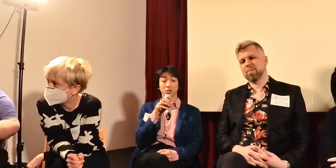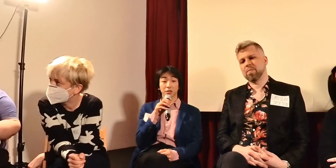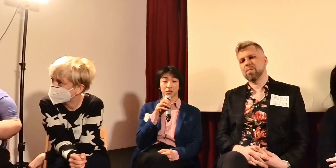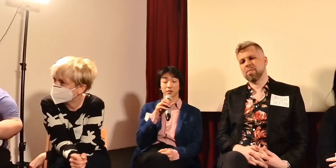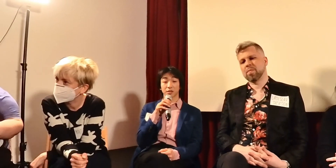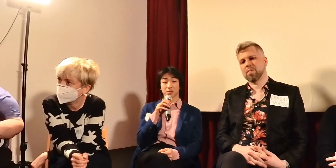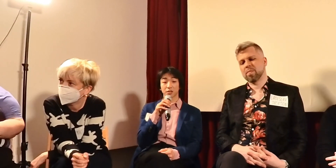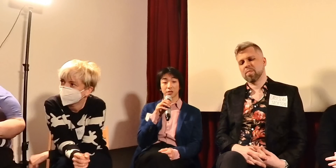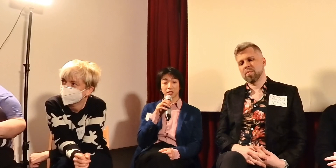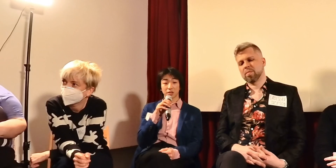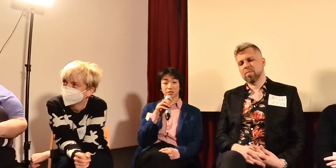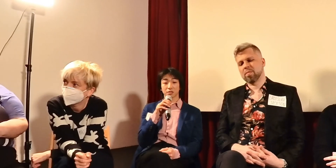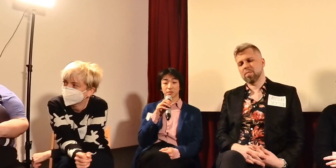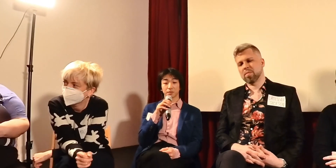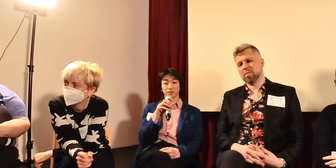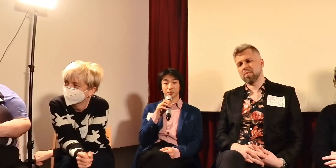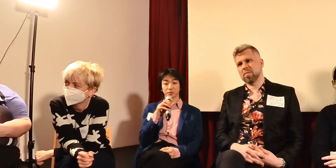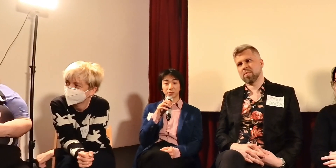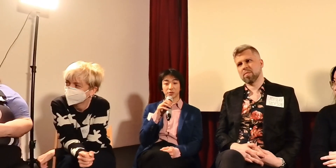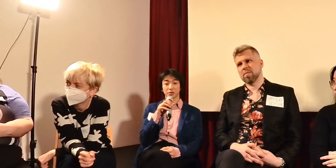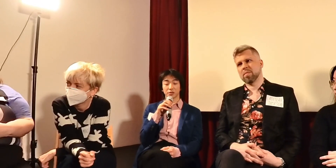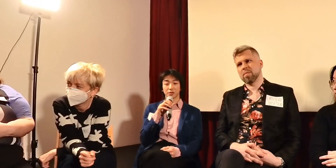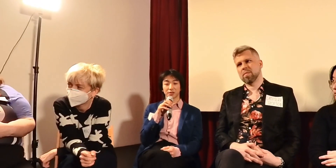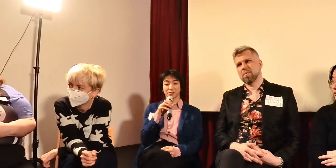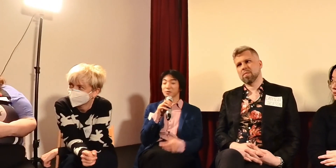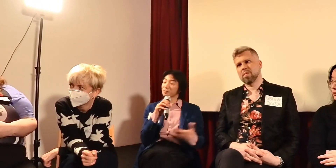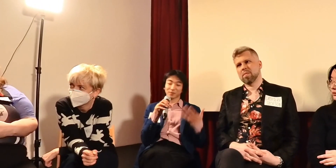vlastně dnešek, že vlastně